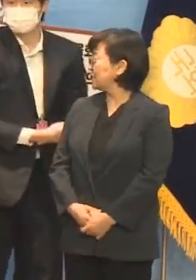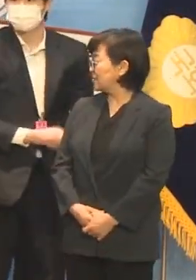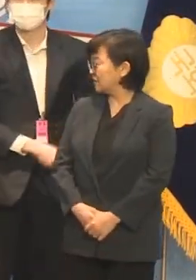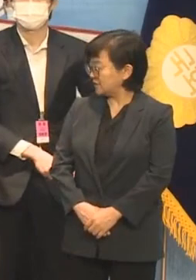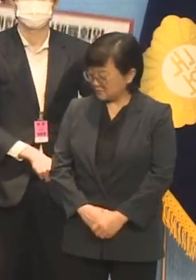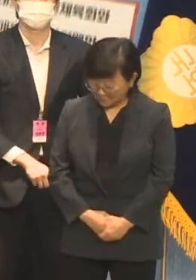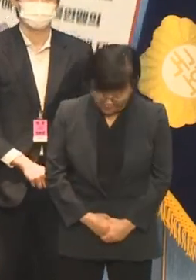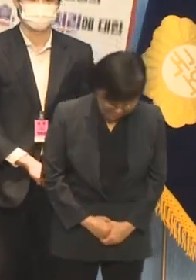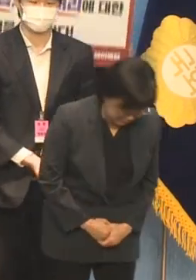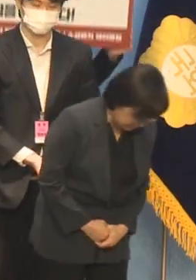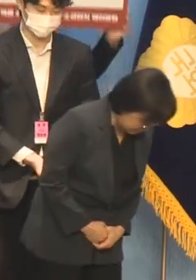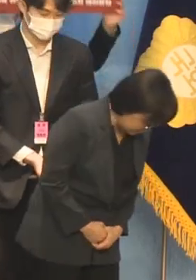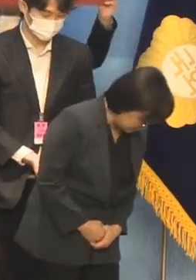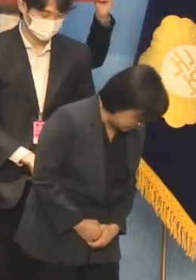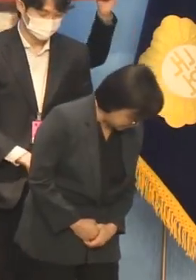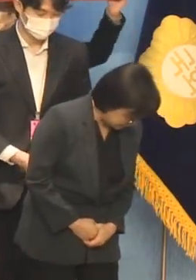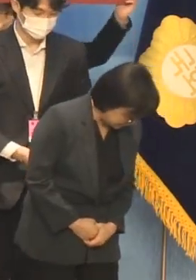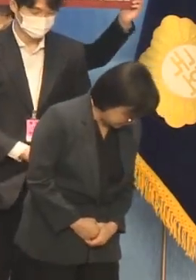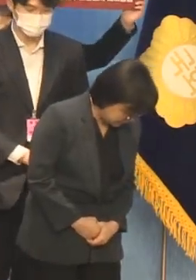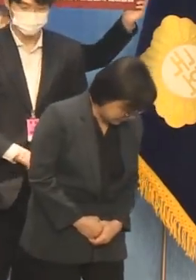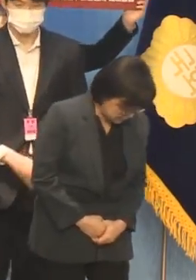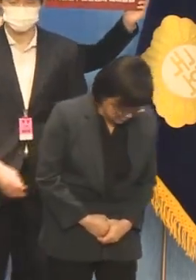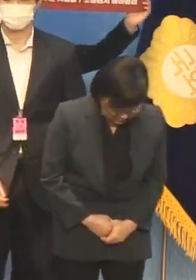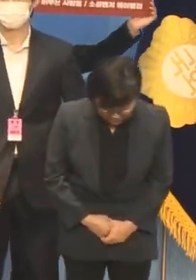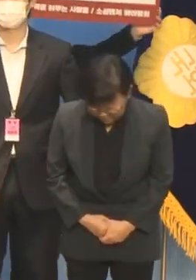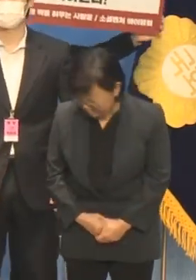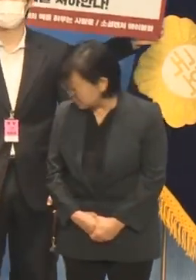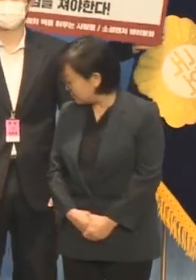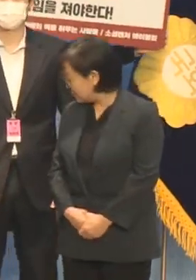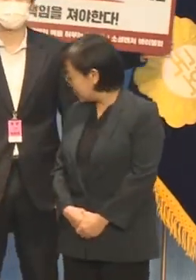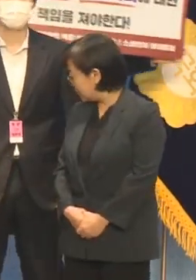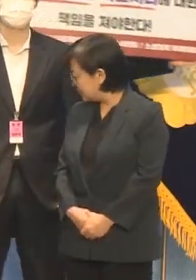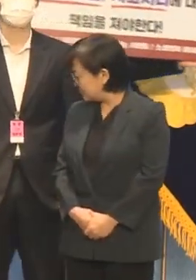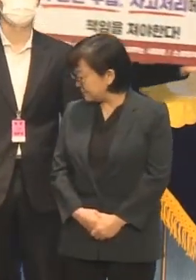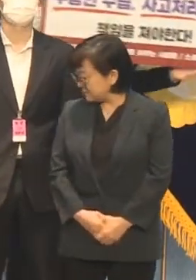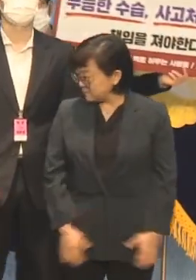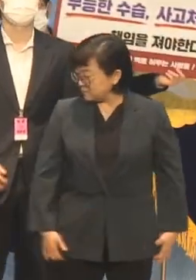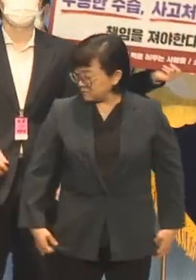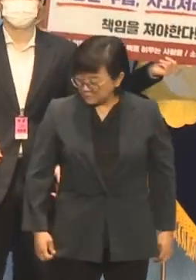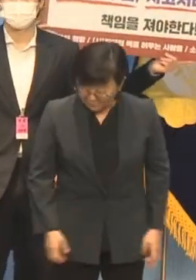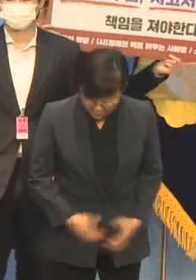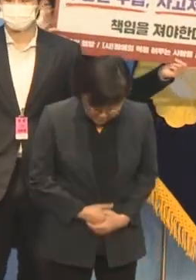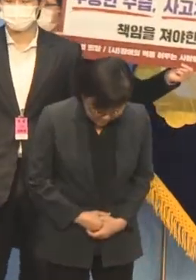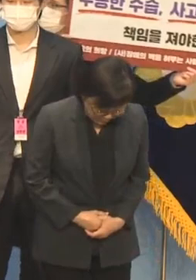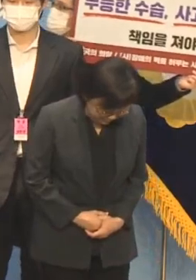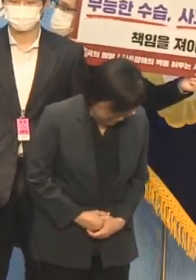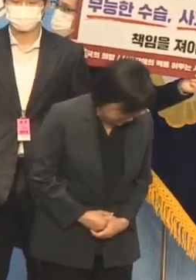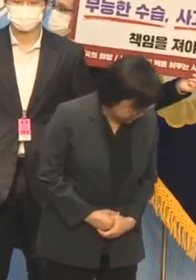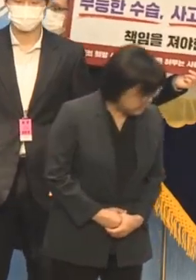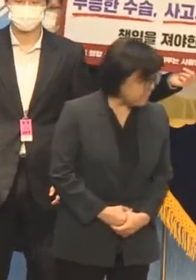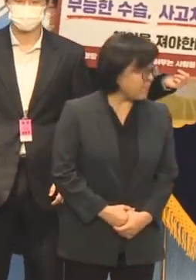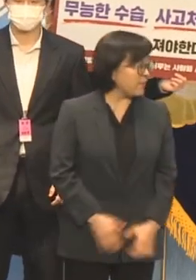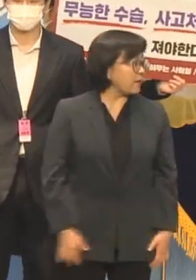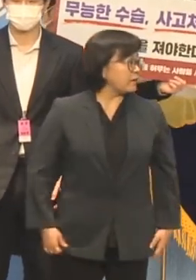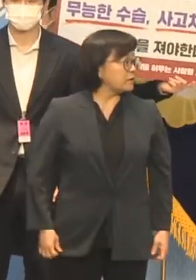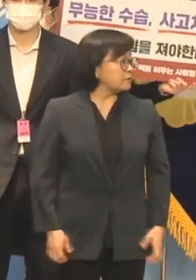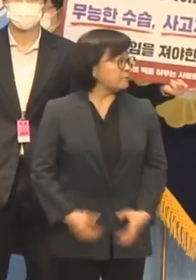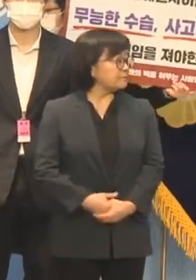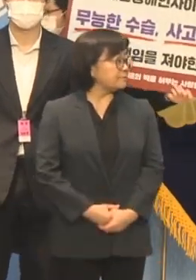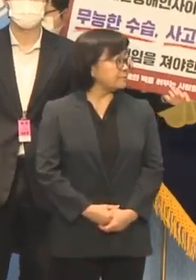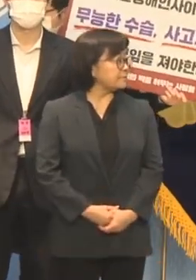위에 같이 쓰셔요. 제 판넬 하시는 분 위원장님 옆에 쓰세요.